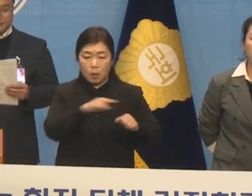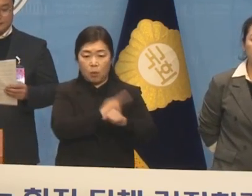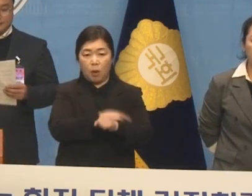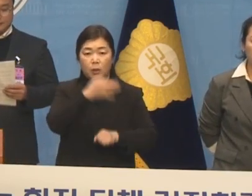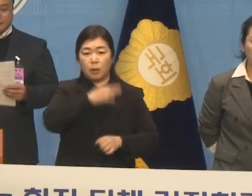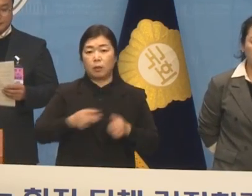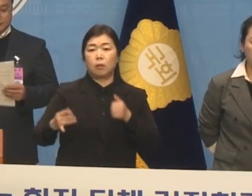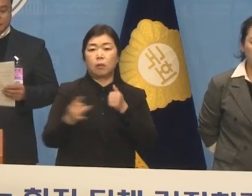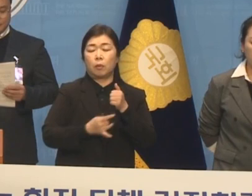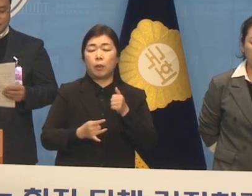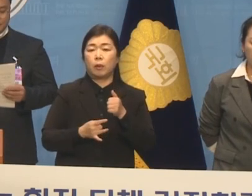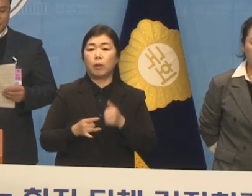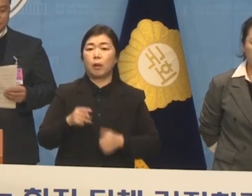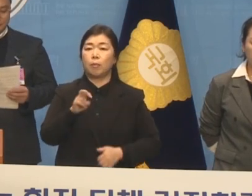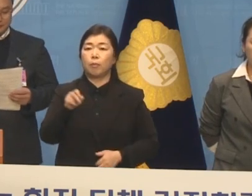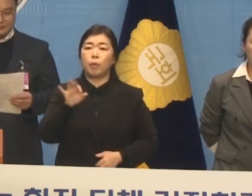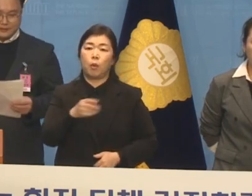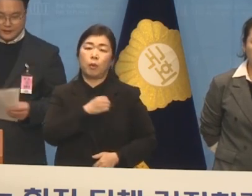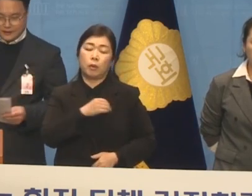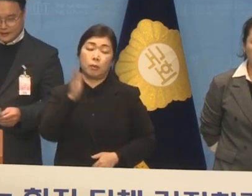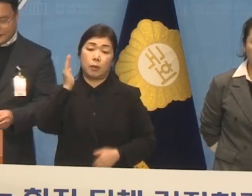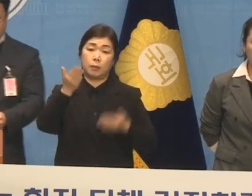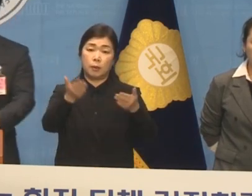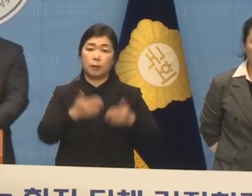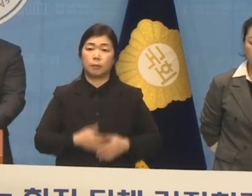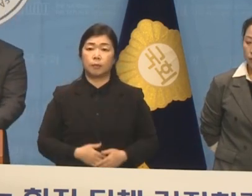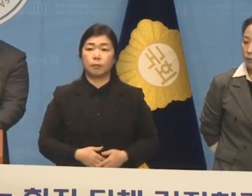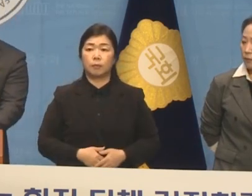한국암환자권익협의회 명정호님의 발언이 있겠습니다.